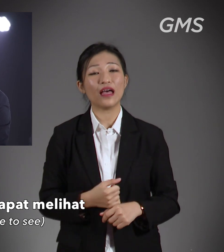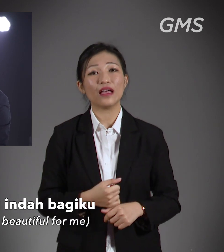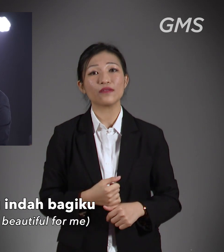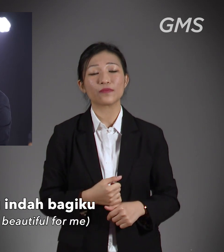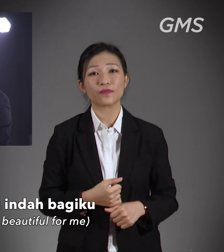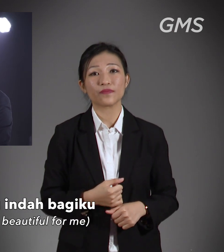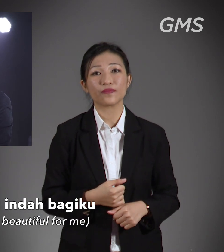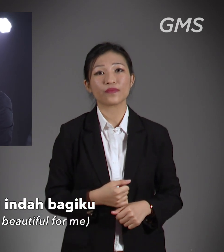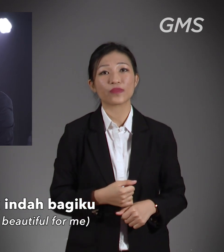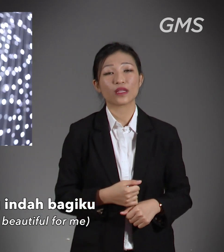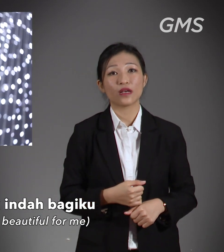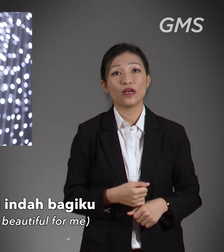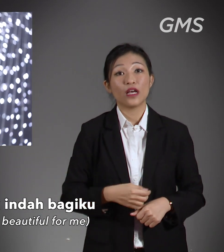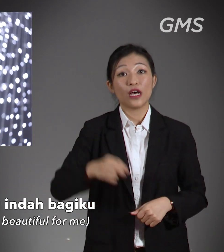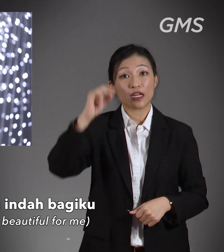melihat